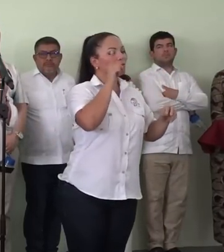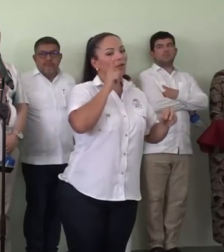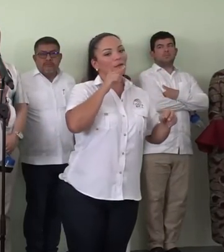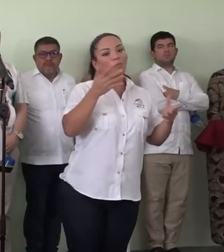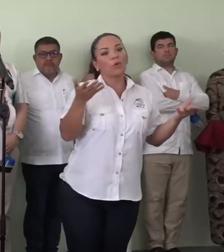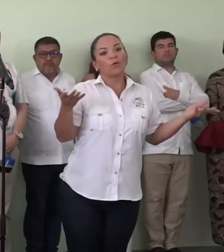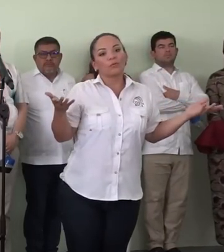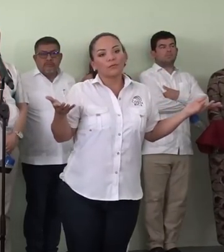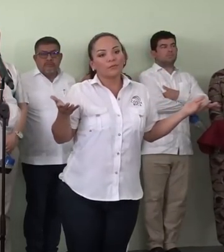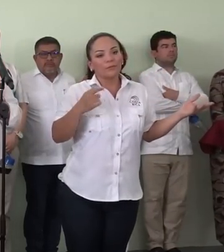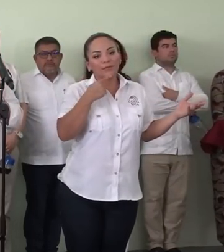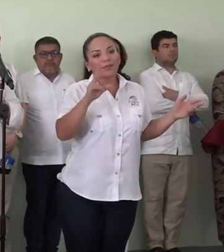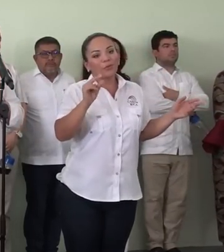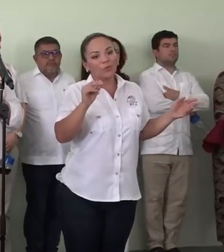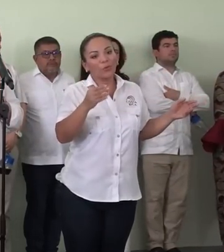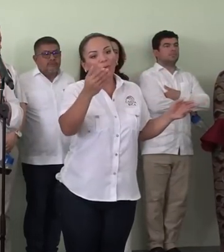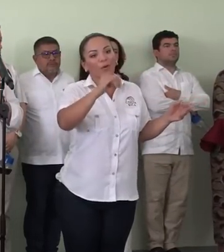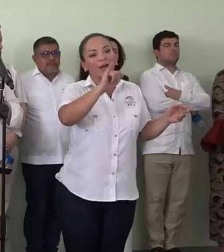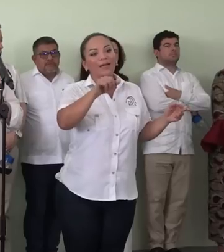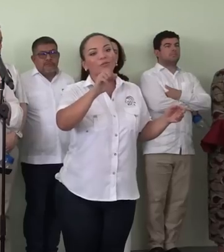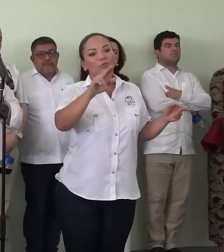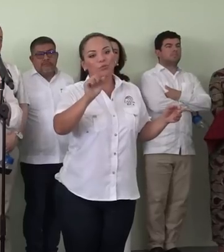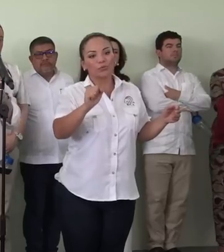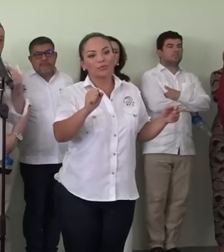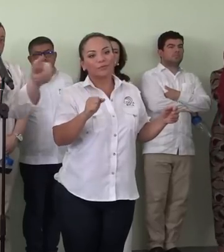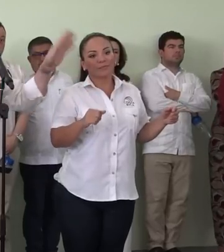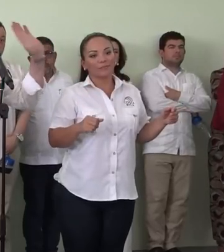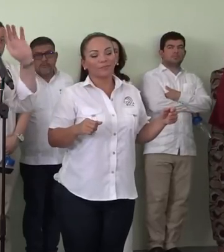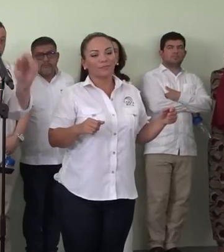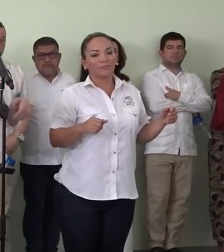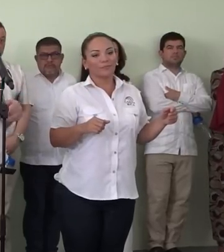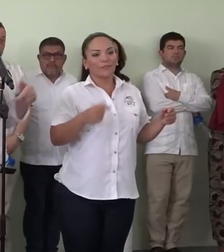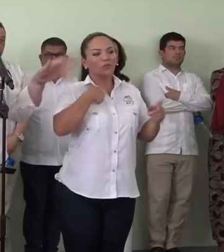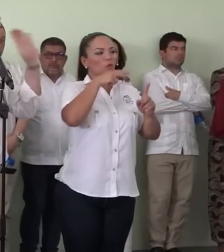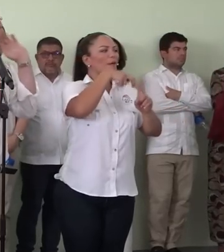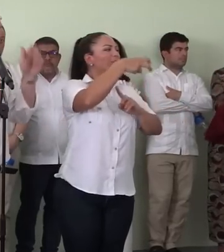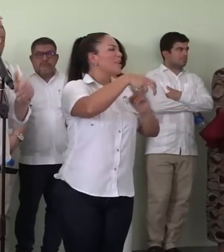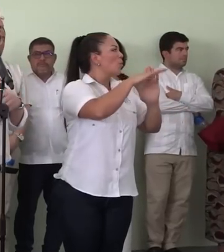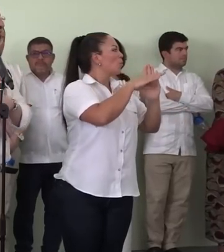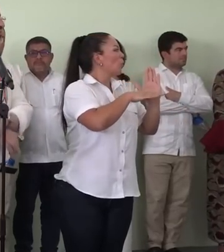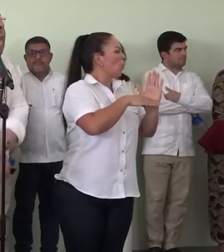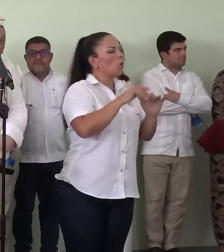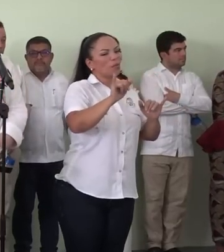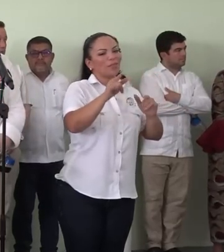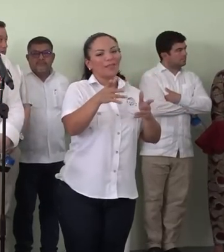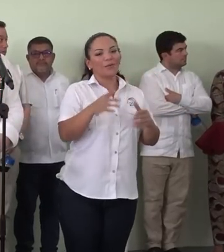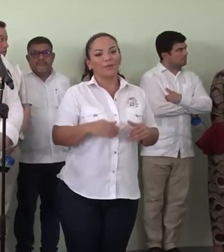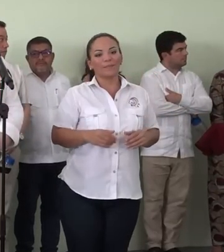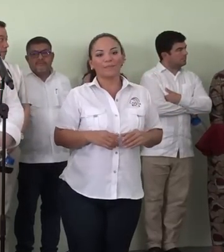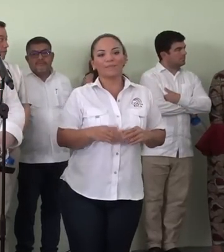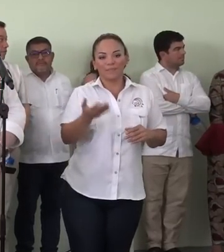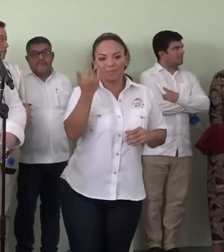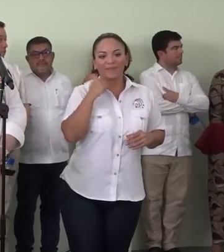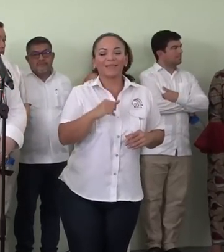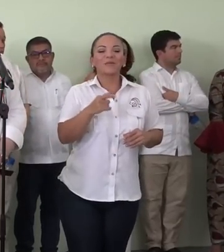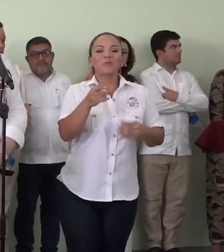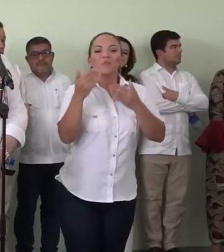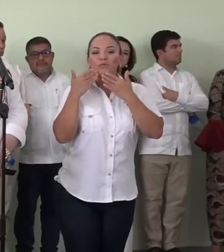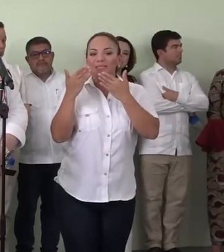que no... Don Jesús, por favor, acérquese acá. Dale, don Chus. Yo me dedico al protocolo, déjamelo aquí para allá. Dale.